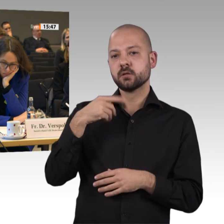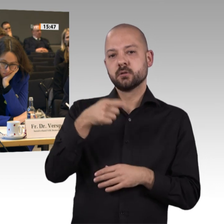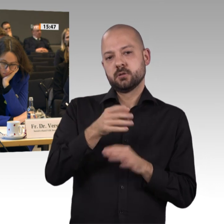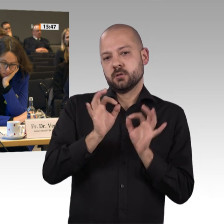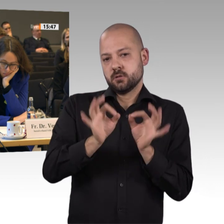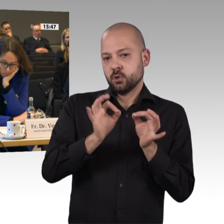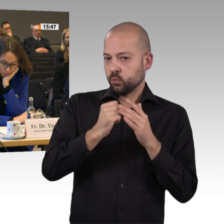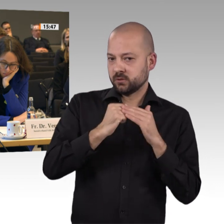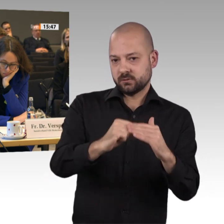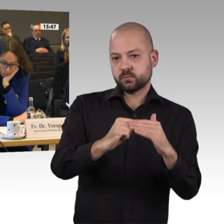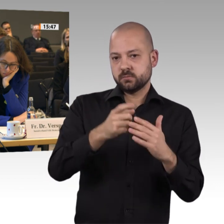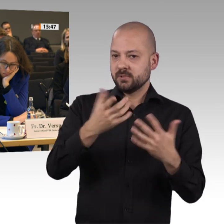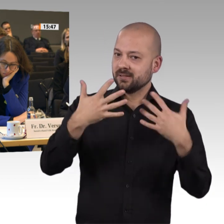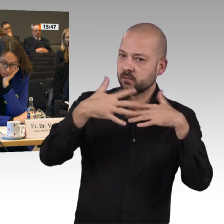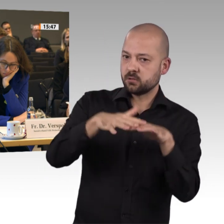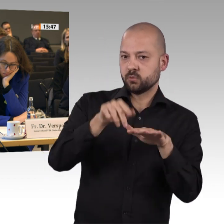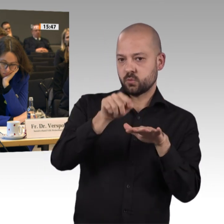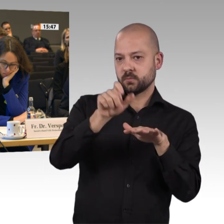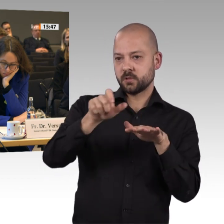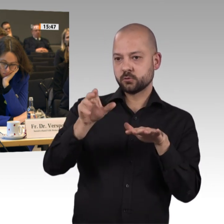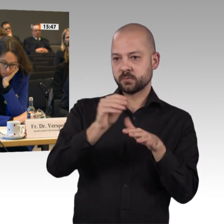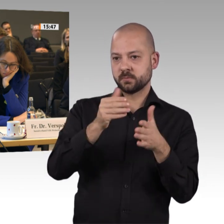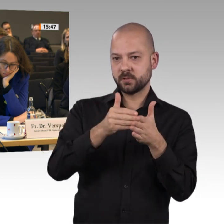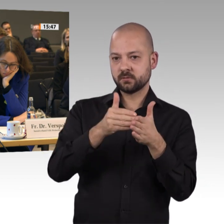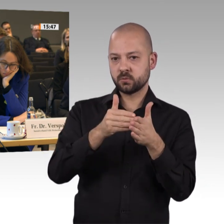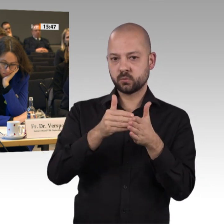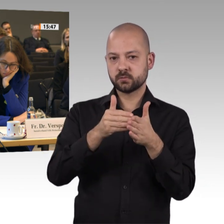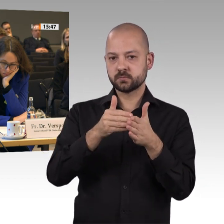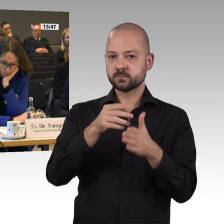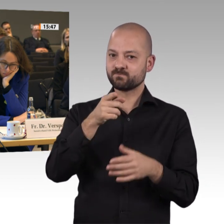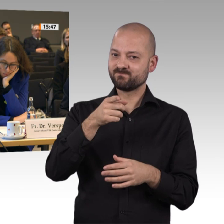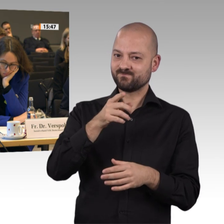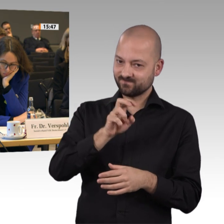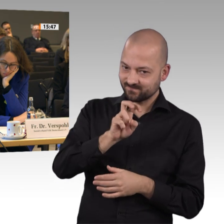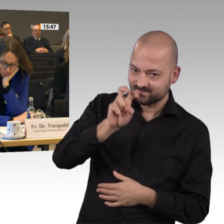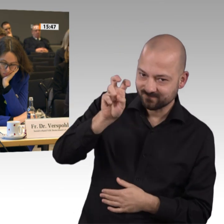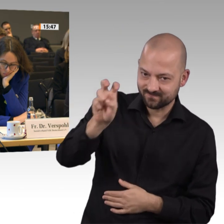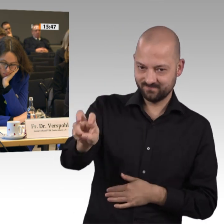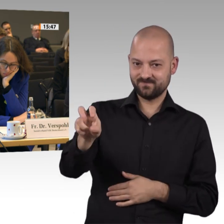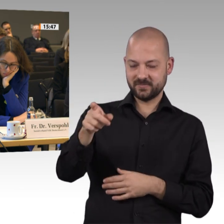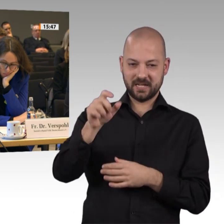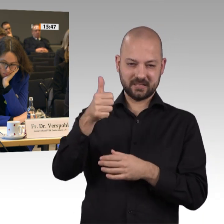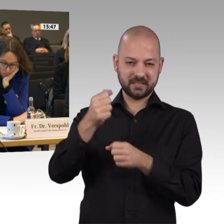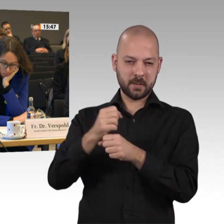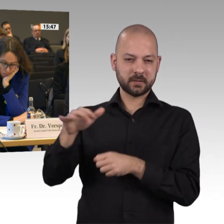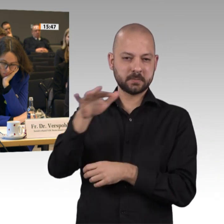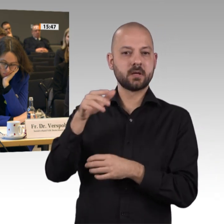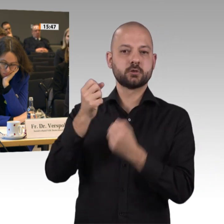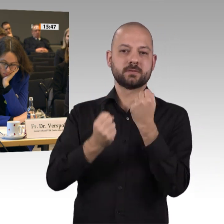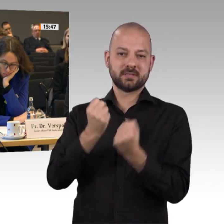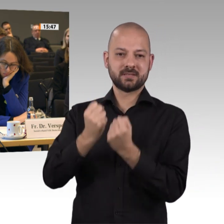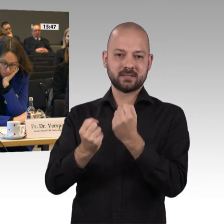großes Einstiegstor in den dauerhaften Arbeitsmarktverbleib ist, jetzt auch gefördert werden soll, weil aus unserer Sicht natürlich eine qualifizierte